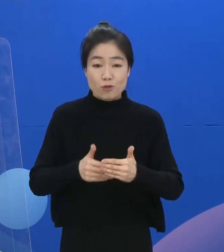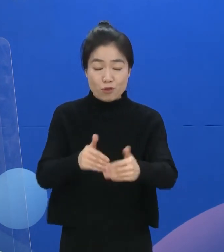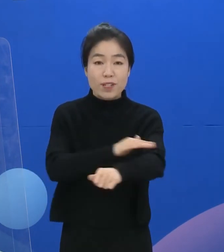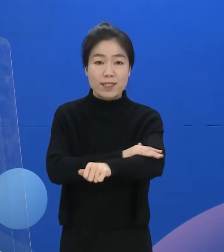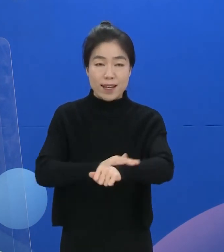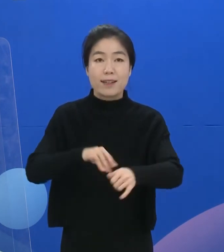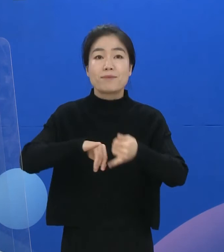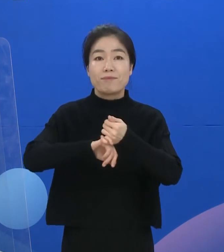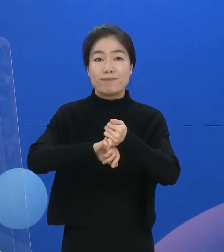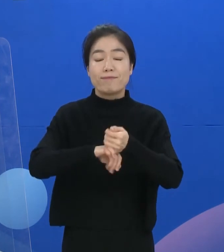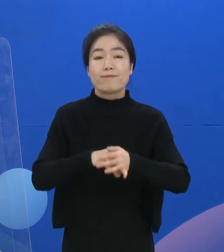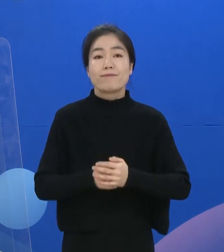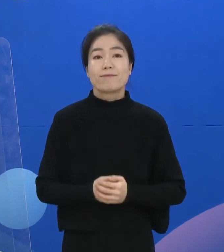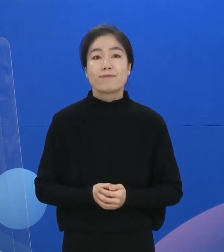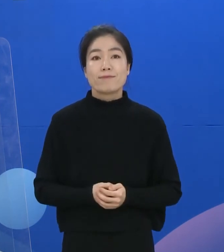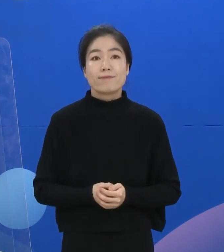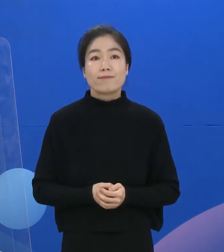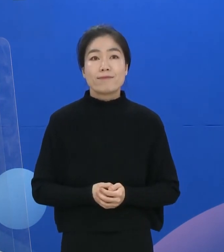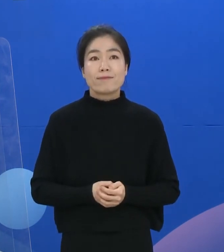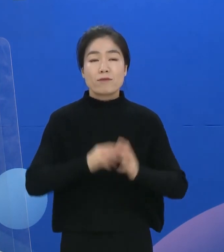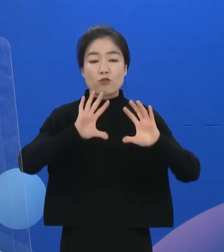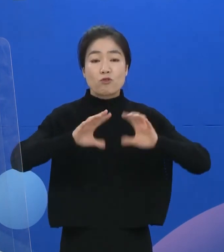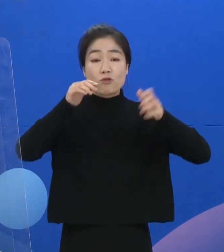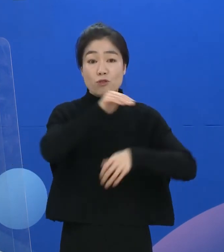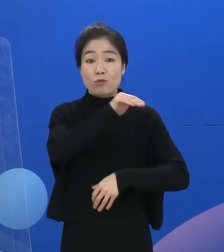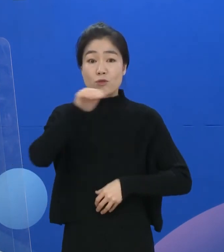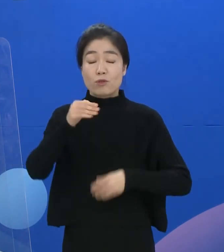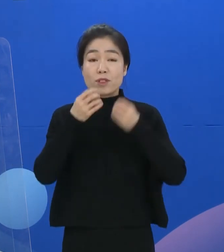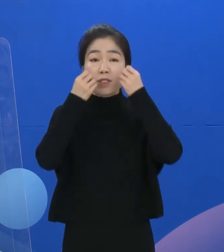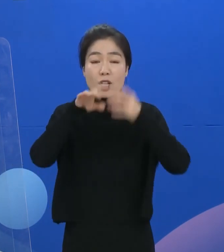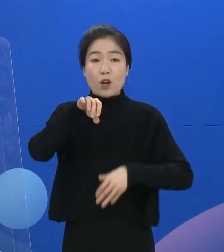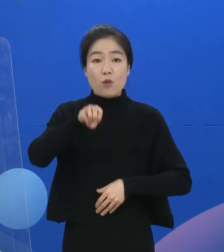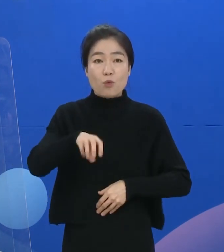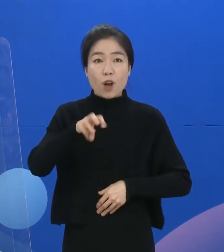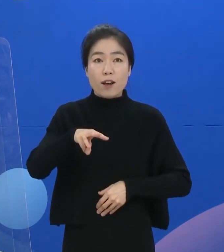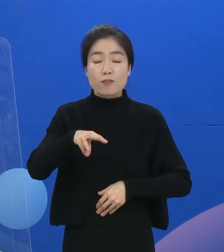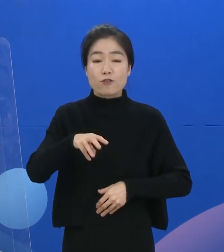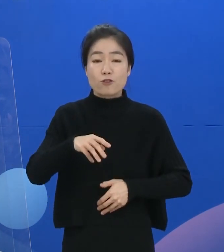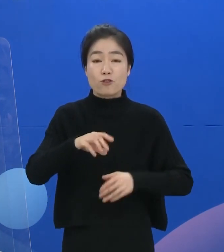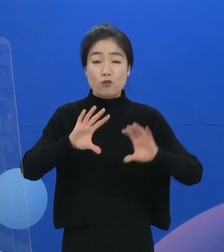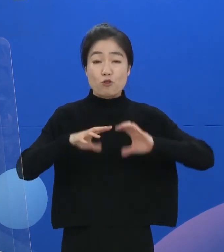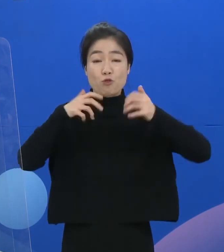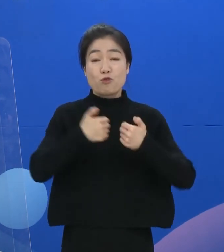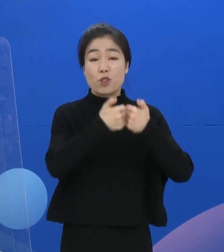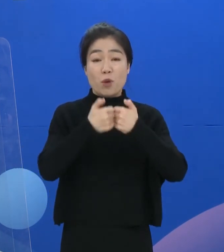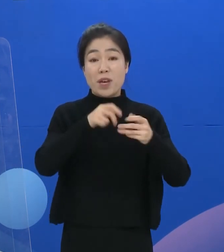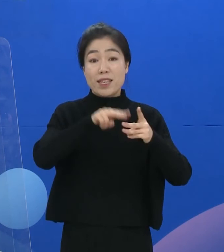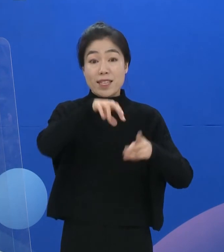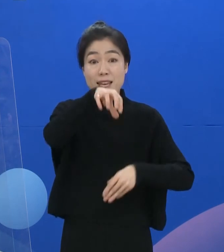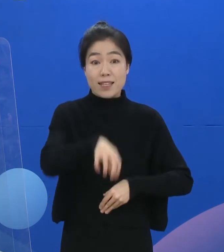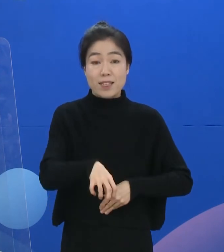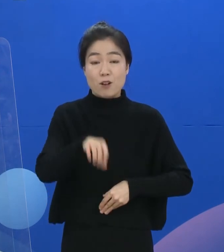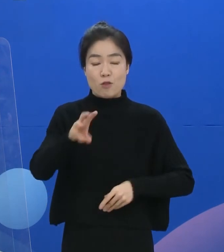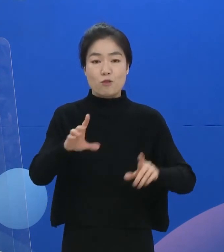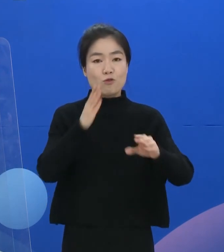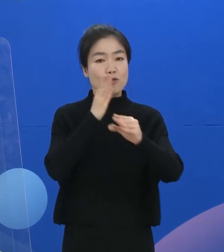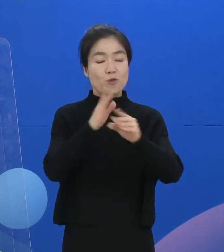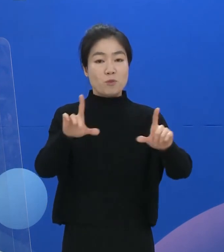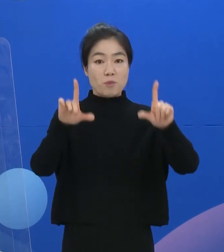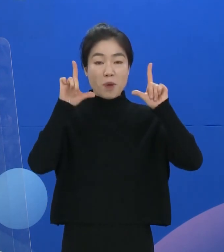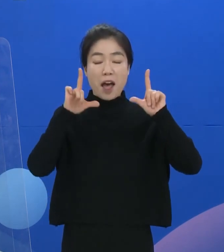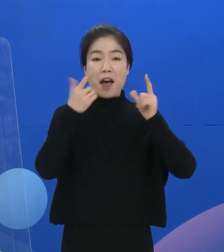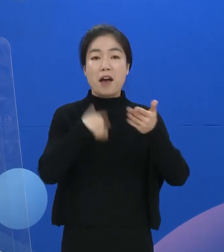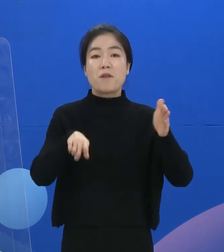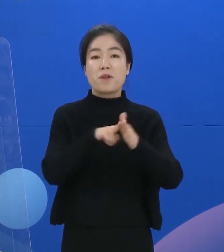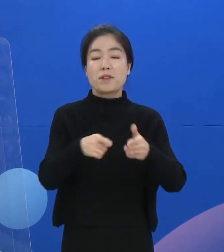어등산 관광단지 개발사업 등도 차질 없이 추진에 나가겠습니다 국제적 수준의